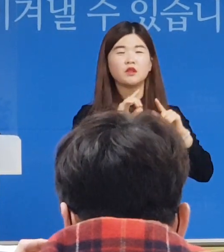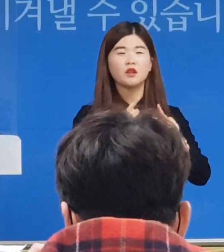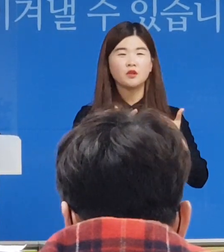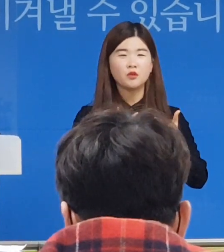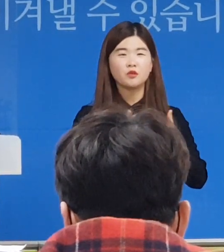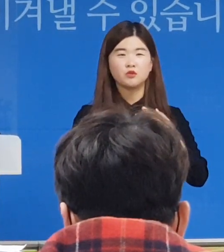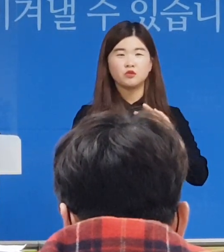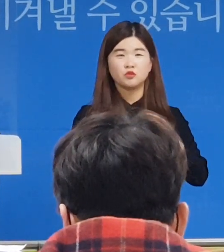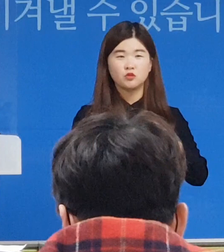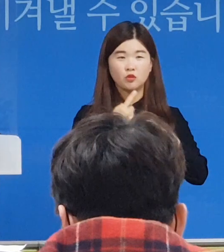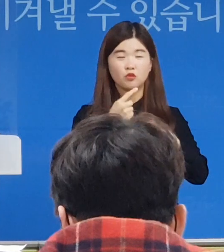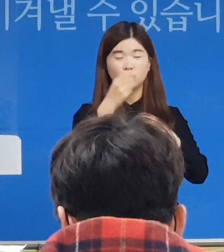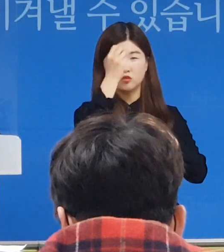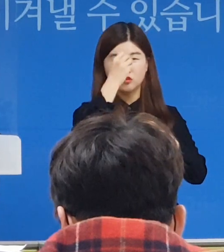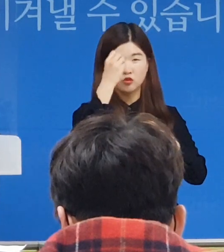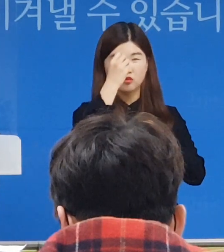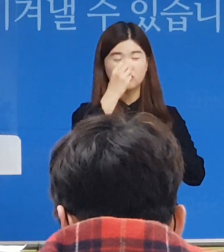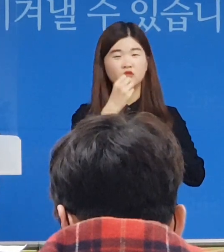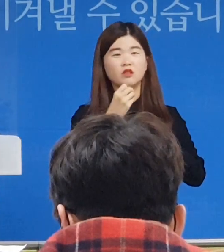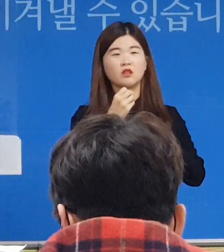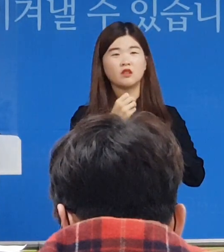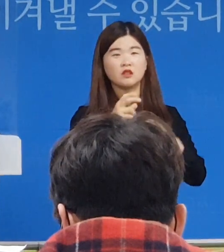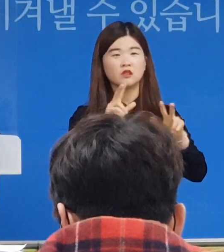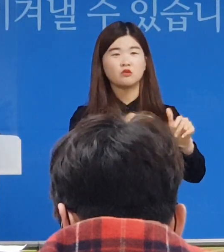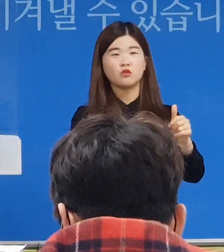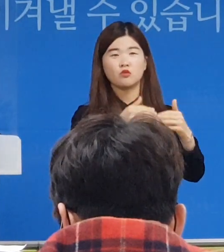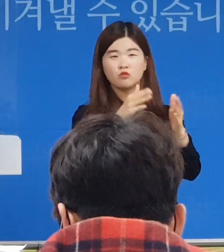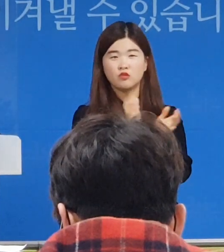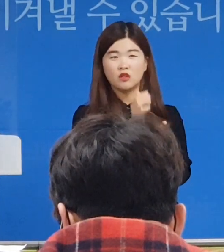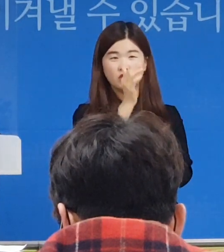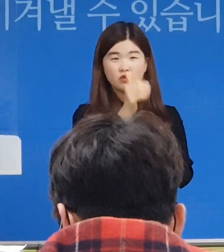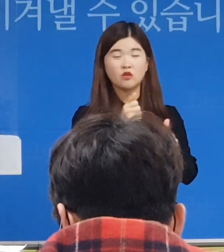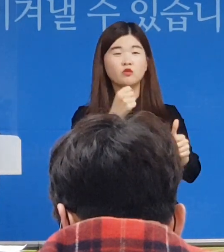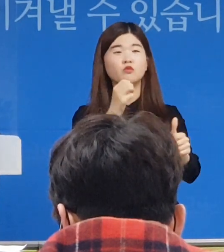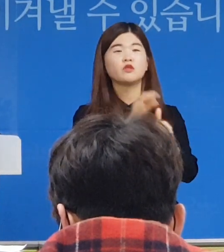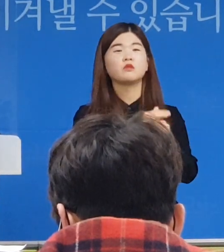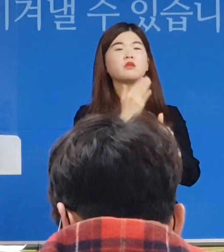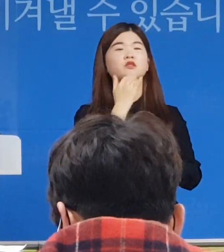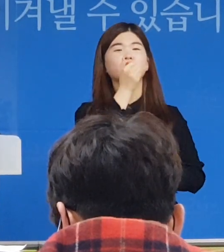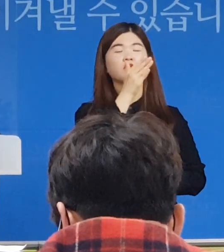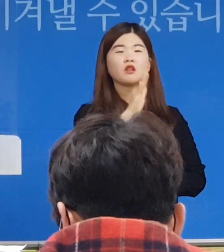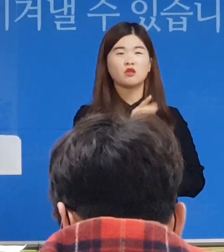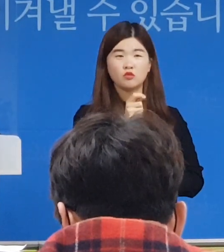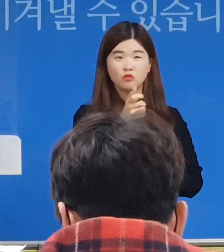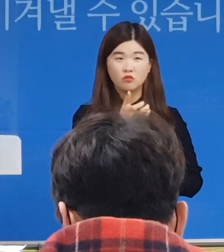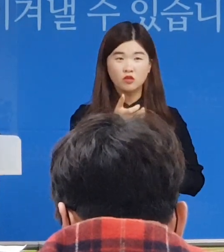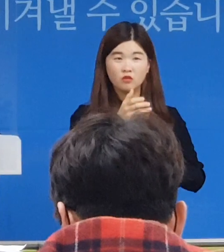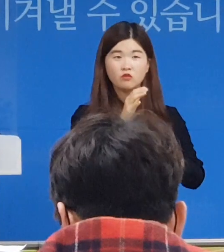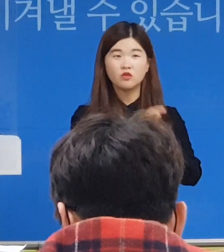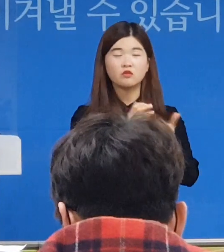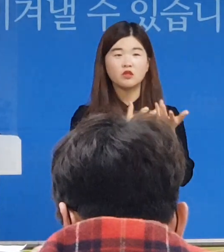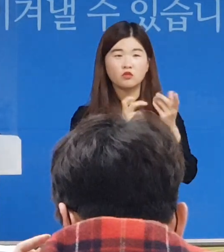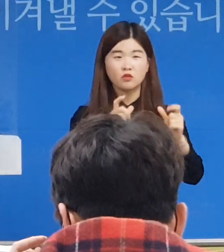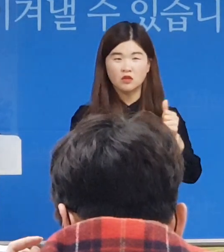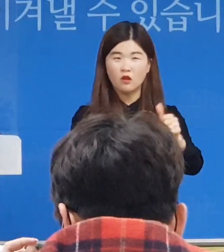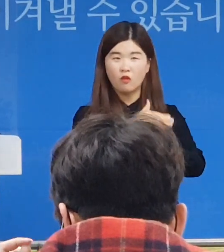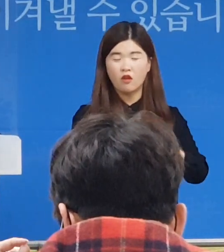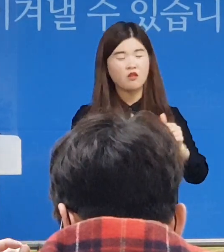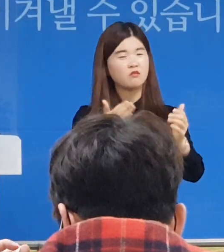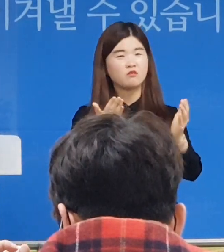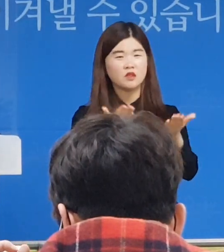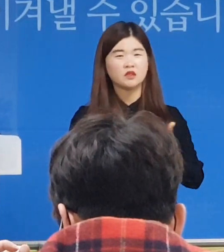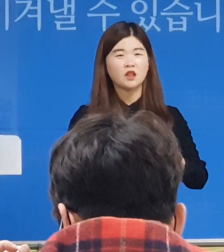각각 부담하던 금액 등을 고려해서 교육부 장관이 정하도록 위임하고 있는데 이 종전에 부담하던 것을 제주도의 상황을 전혀 고려하지